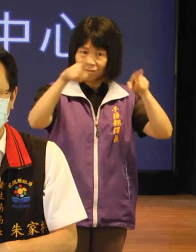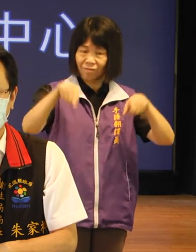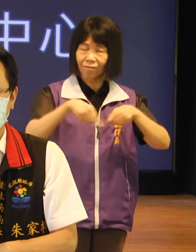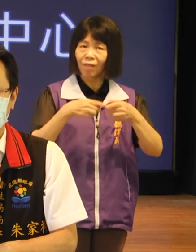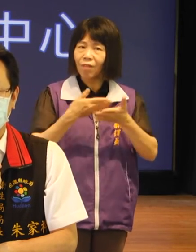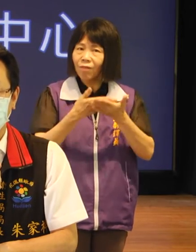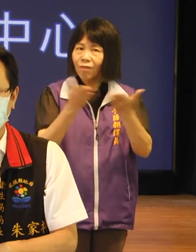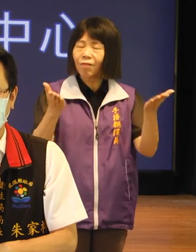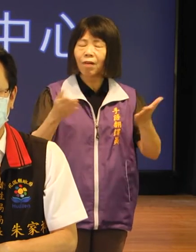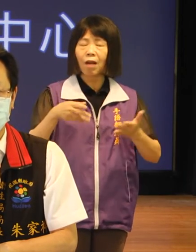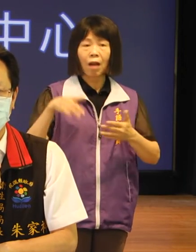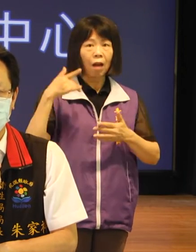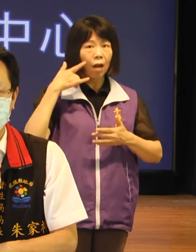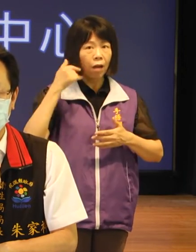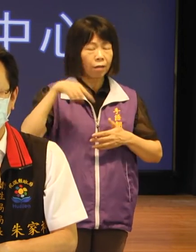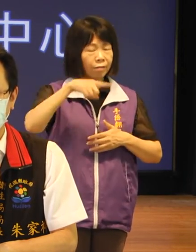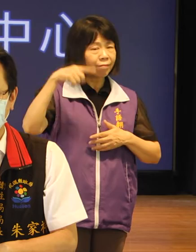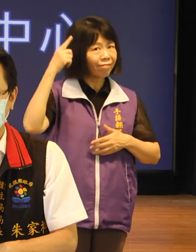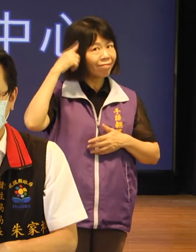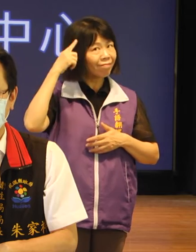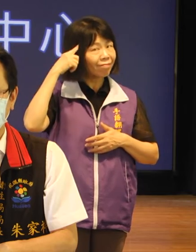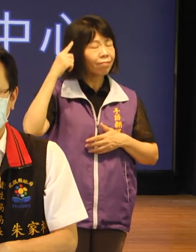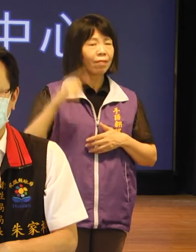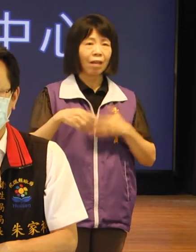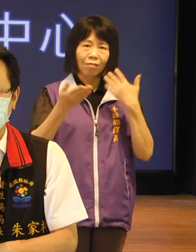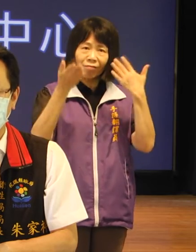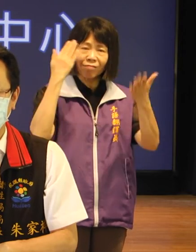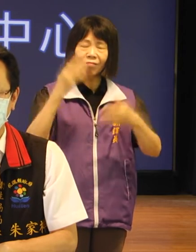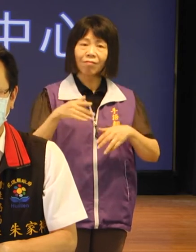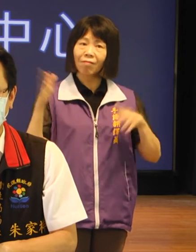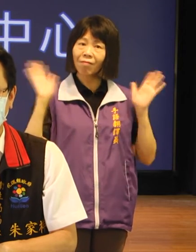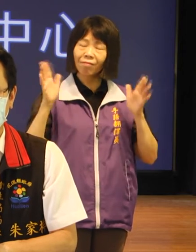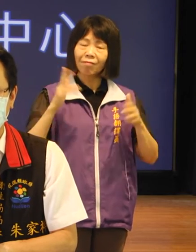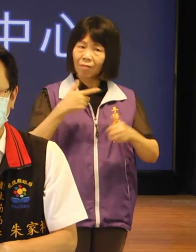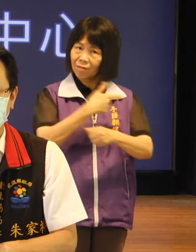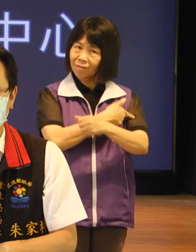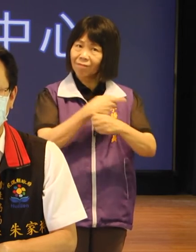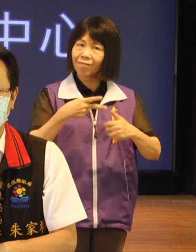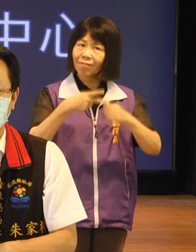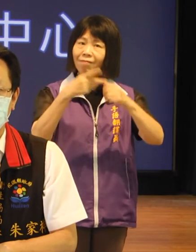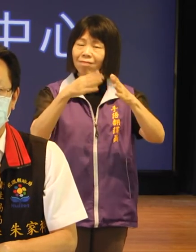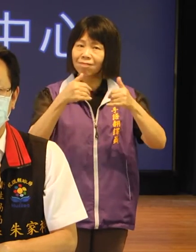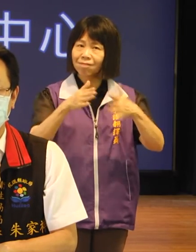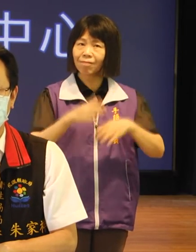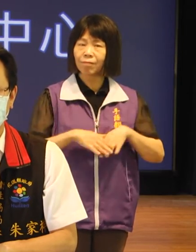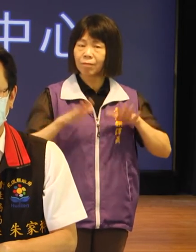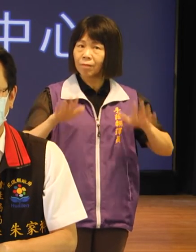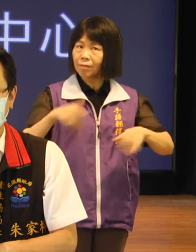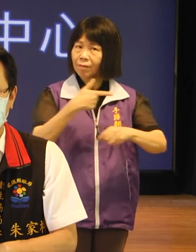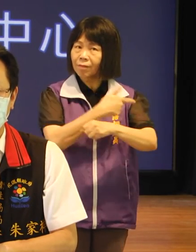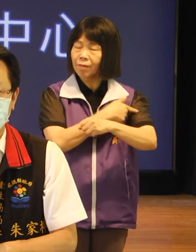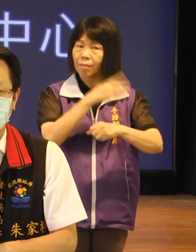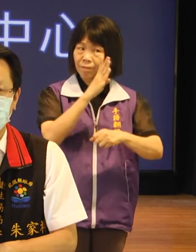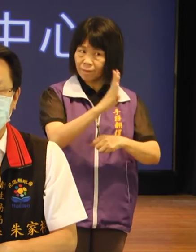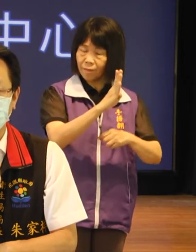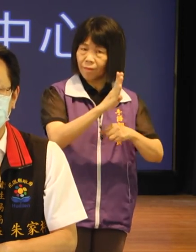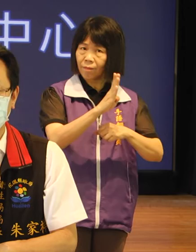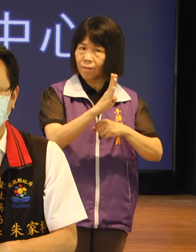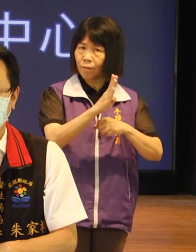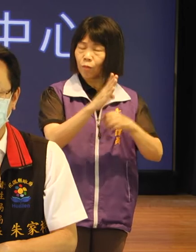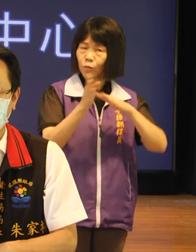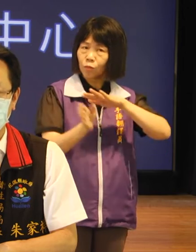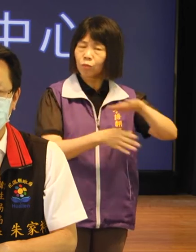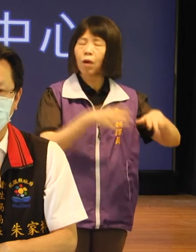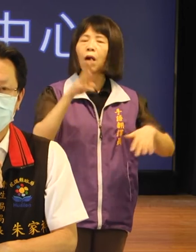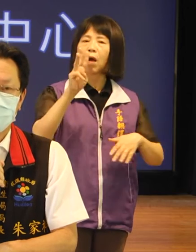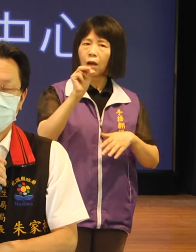好好的思考你的小孩是否要接种第二剂。那这个部分这一次的接种呢，除了接种 BNT 疫苗之外，也会接